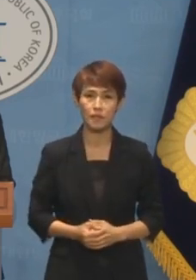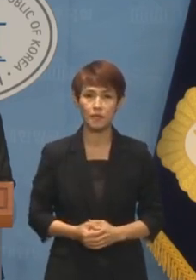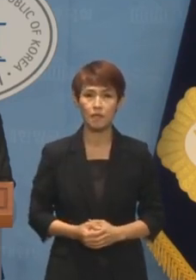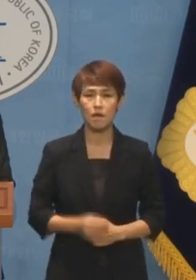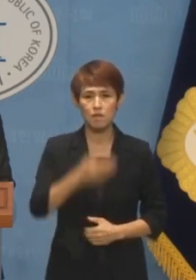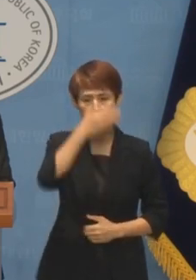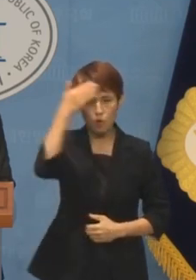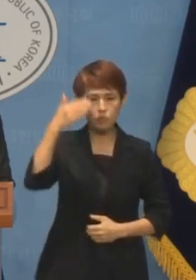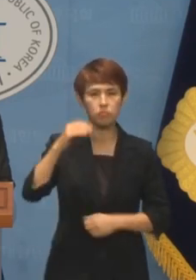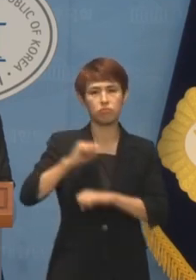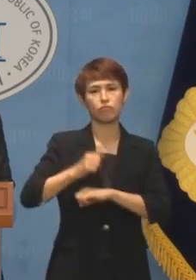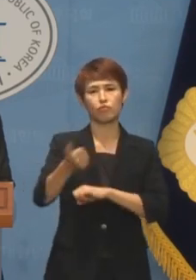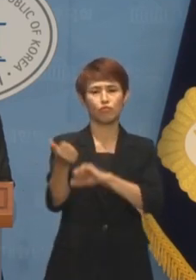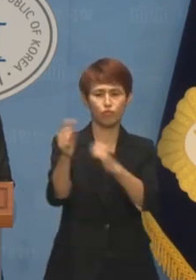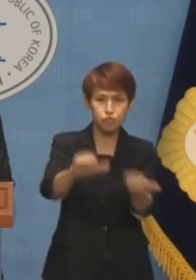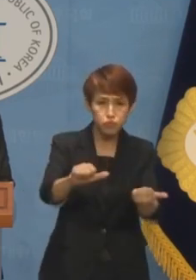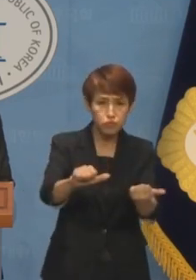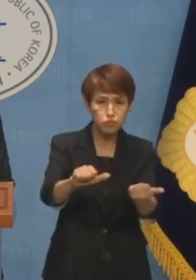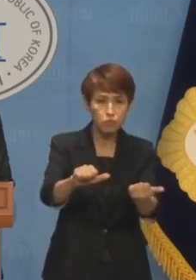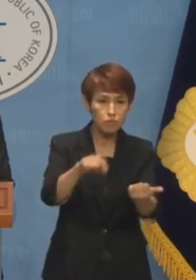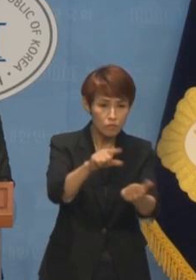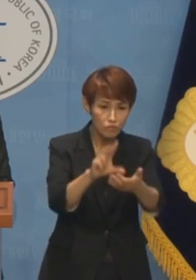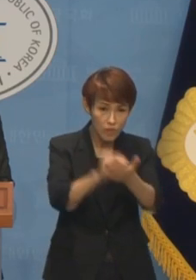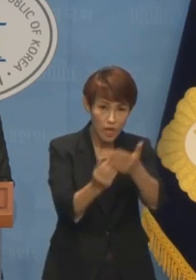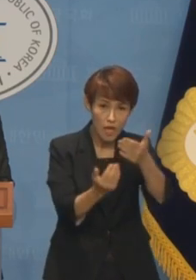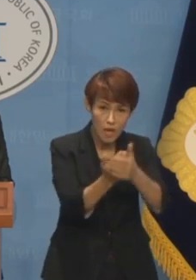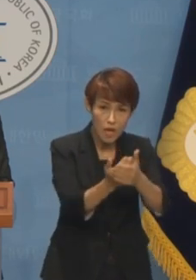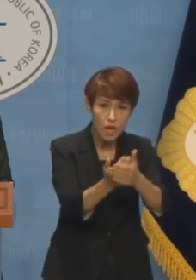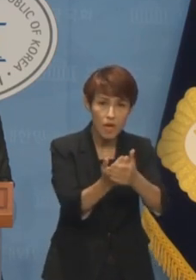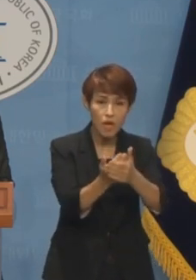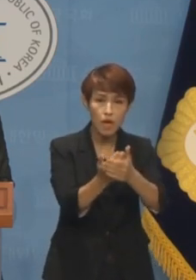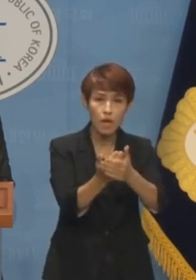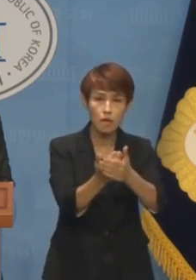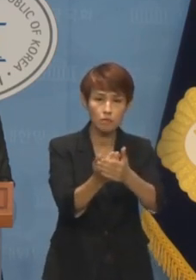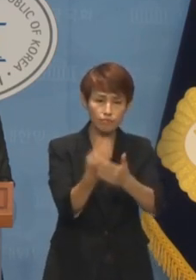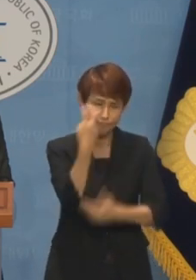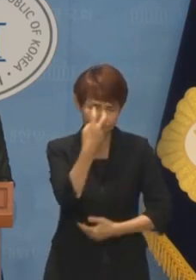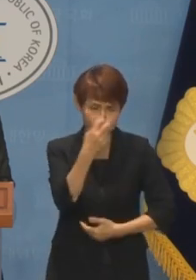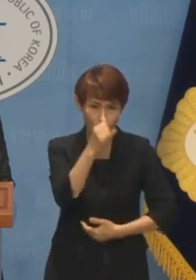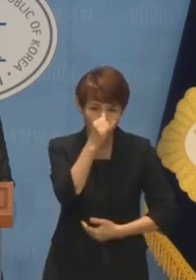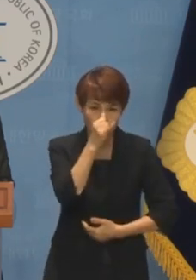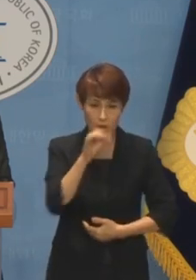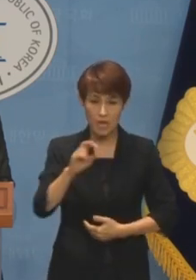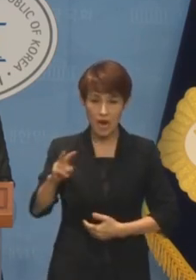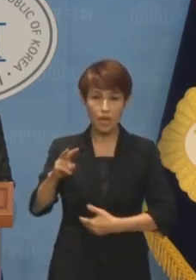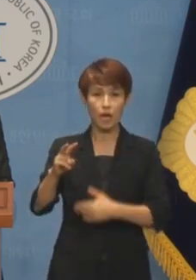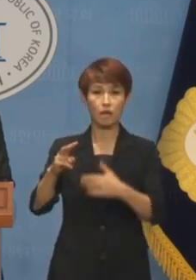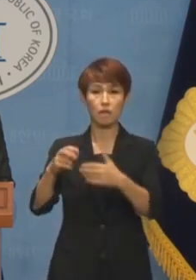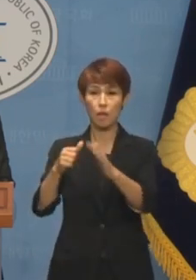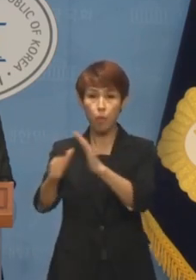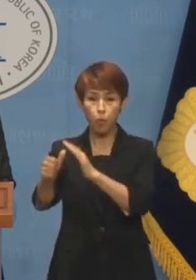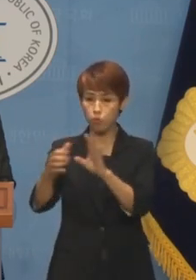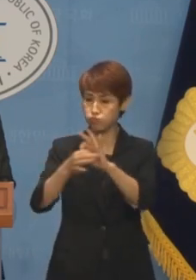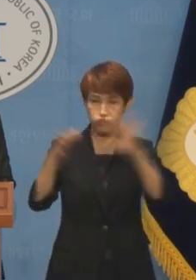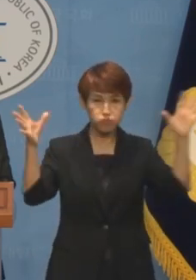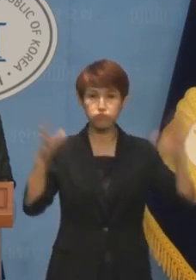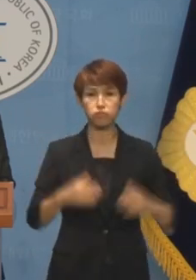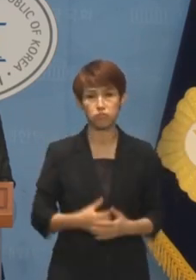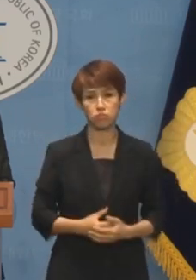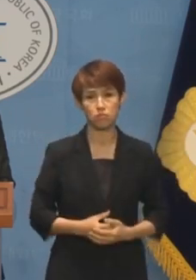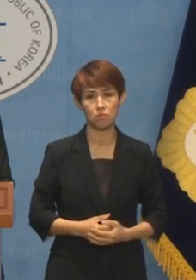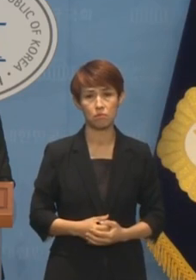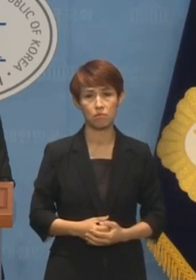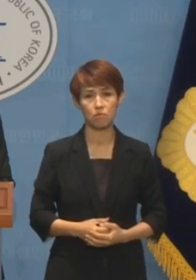젊은 해병의 죽음을 둘러싼 의혹을 명명백백히 밝히는 것이 야당 대표와 대체 무슨 상관입니까?